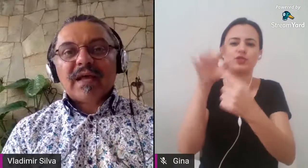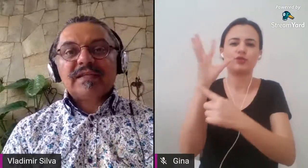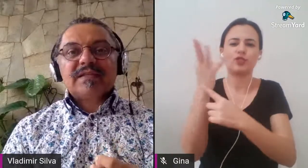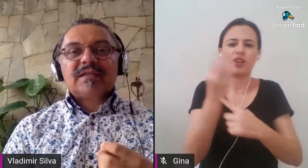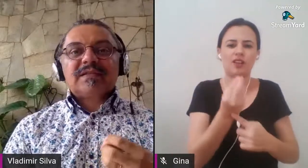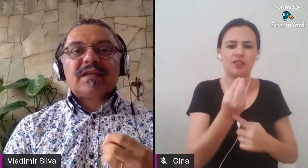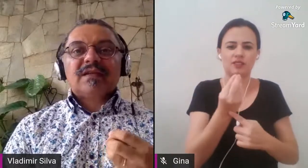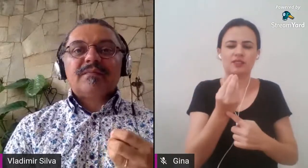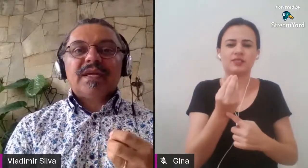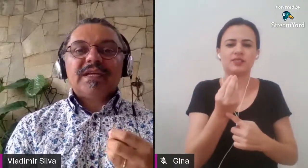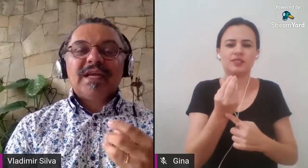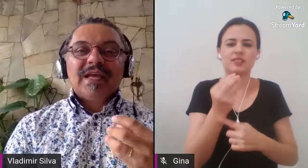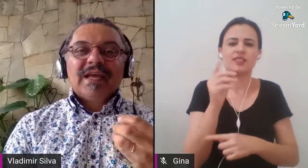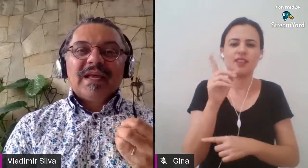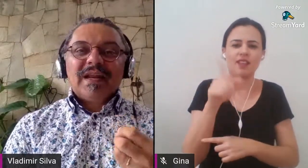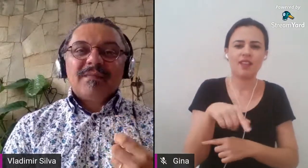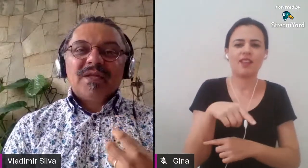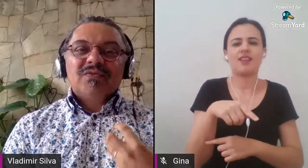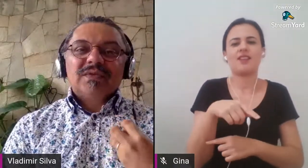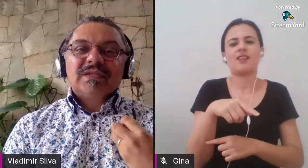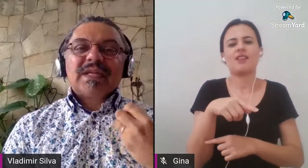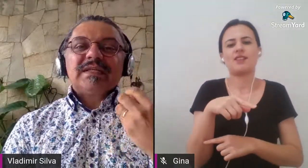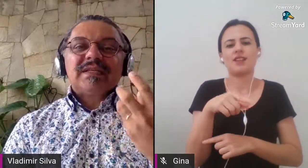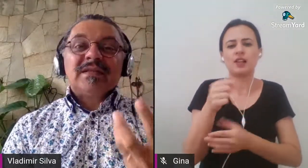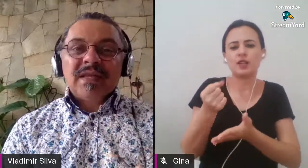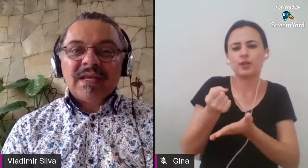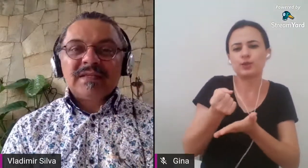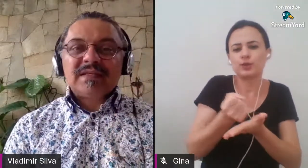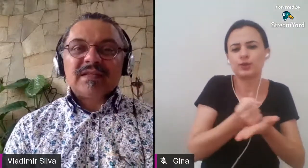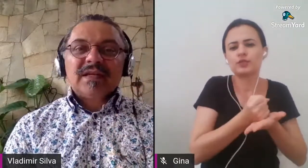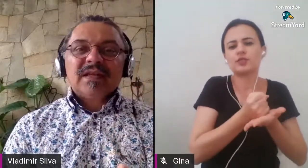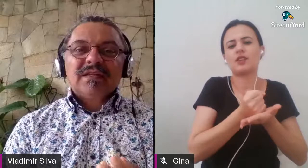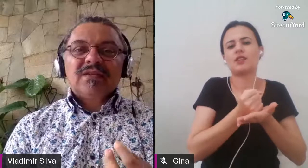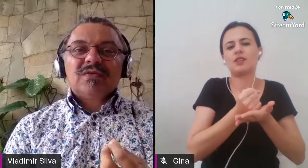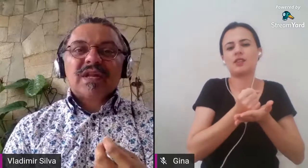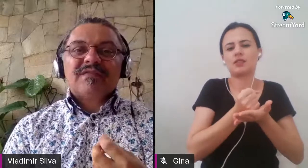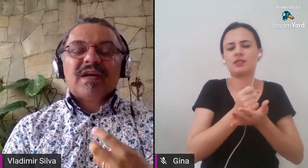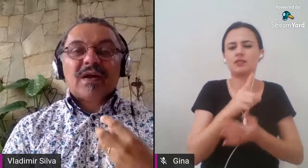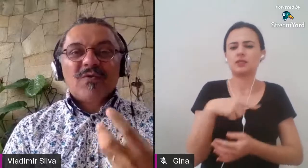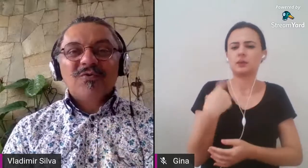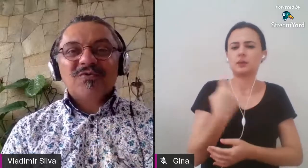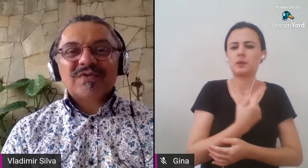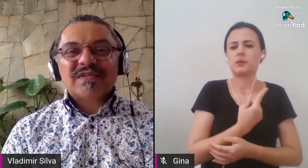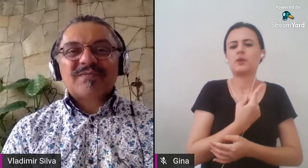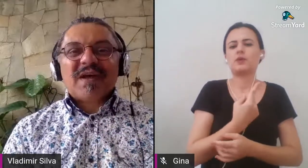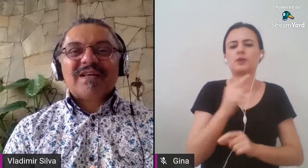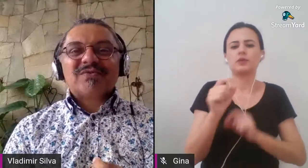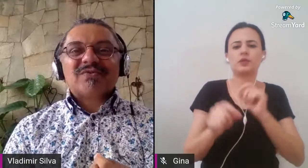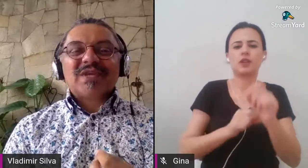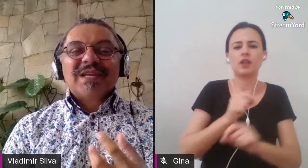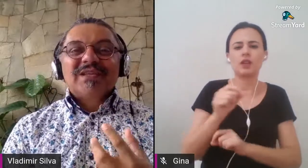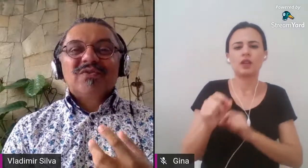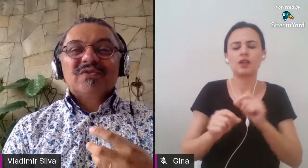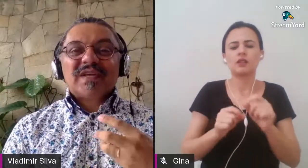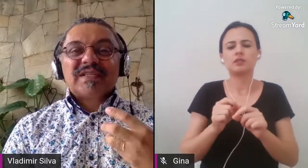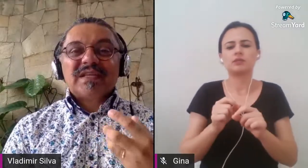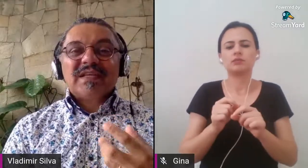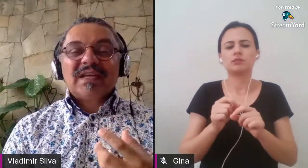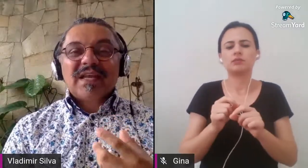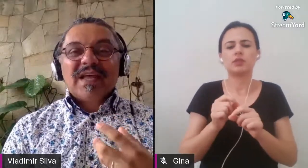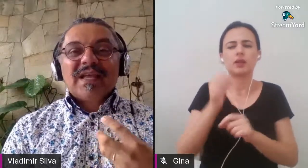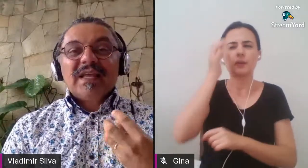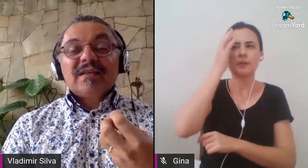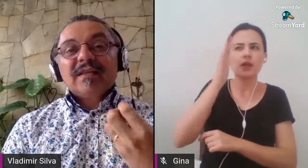ser catarse, de ser também elemento de transcendência, de nos levar a outros espaços, de